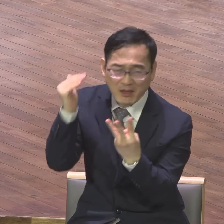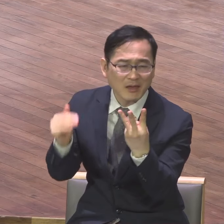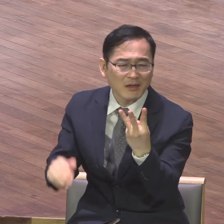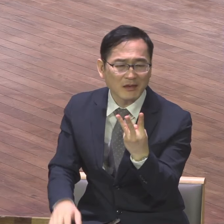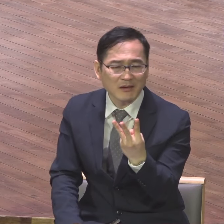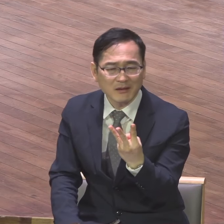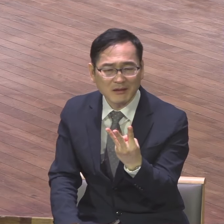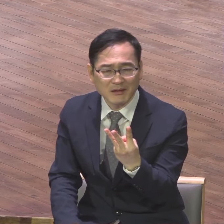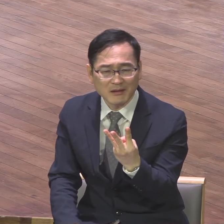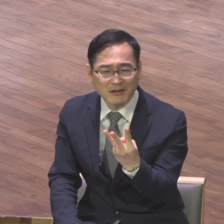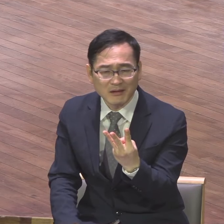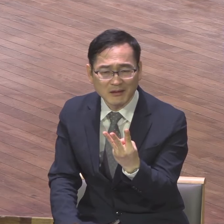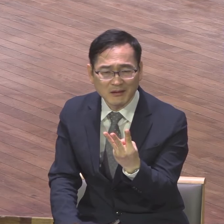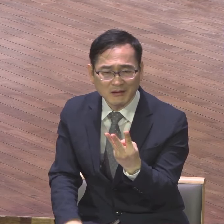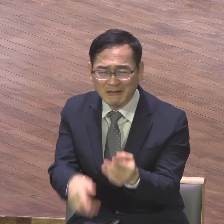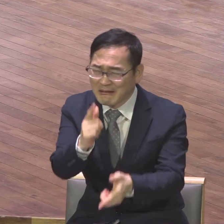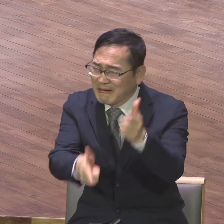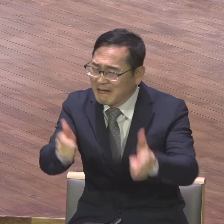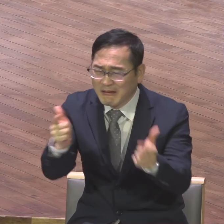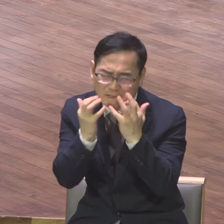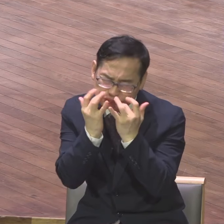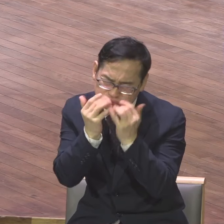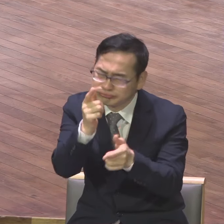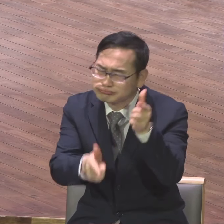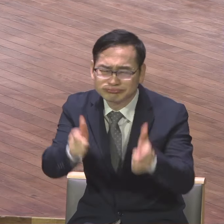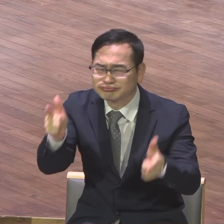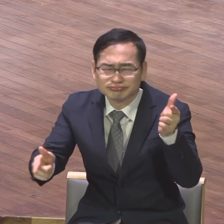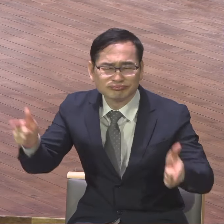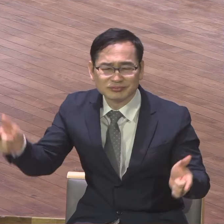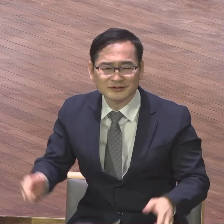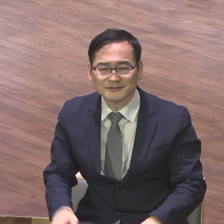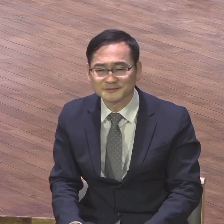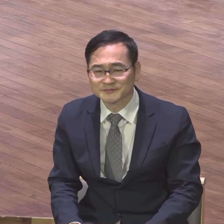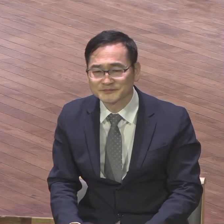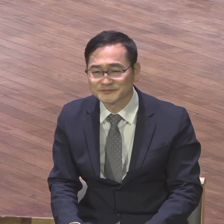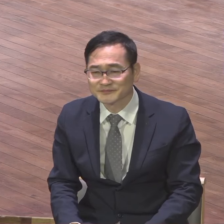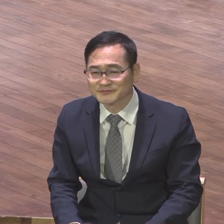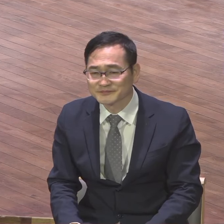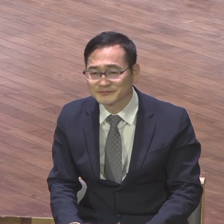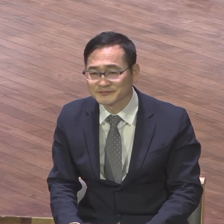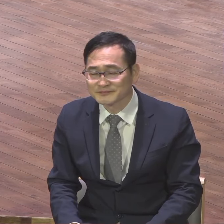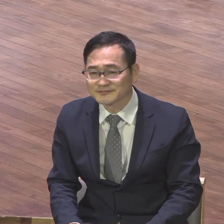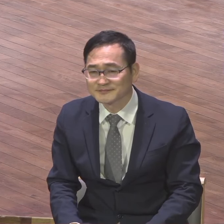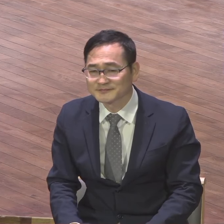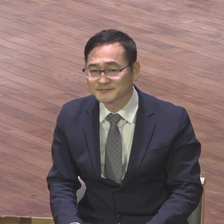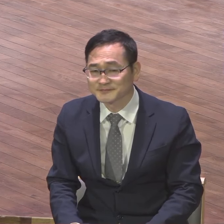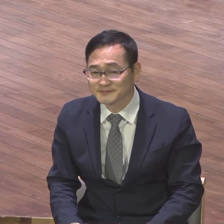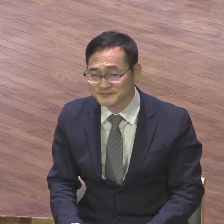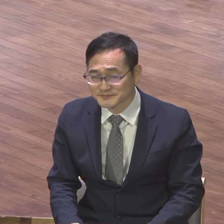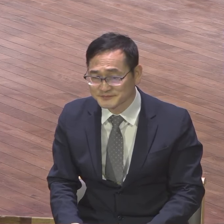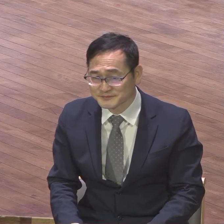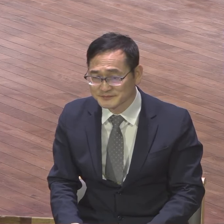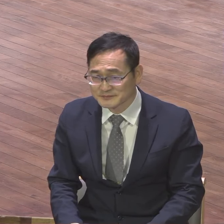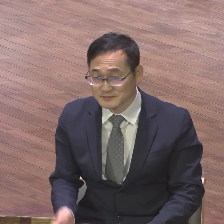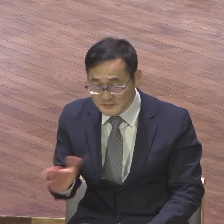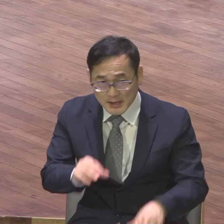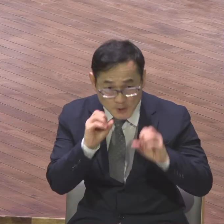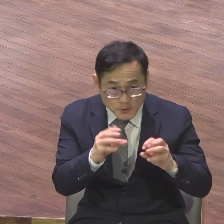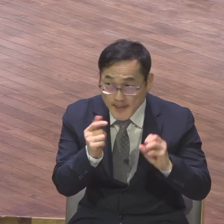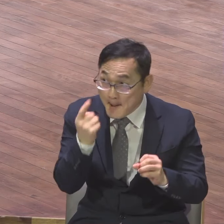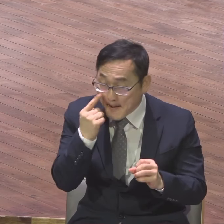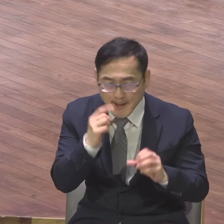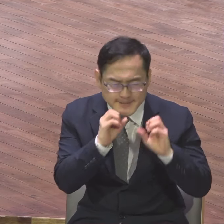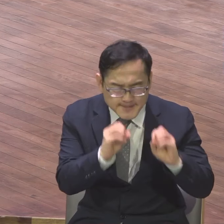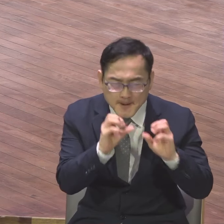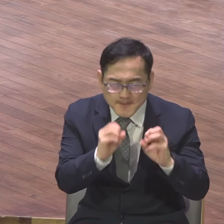있어요. 각양각색의 사람들이 다 있어요. 그런데 이런 체험 속에서 뭐요?